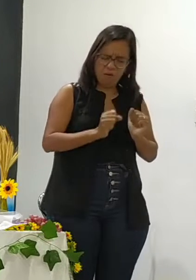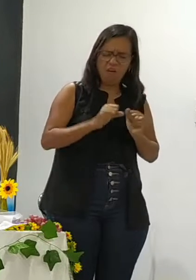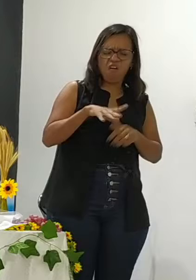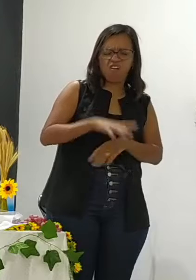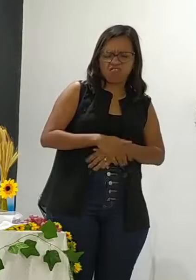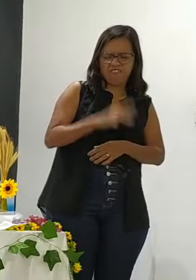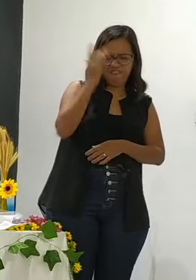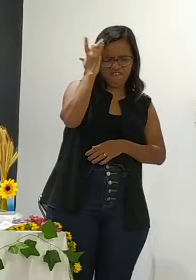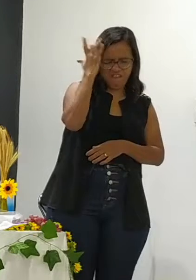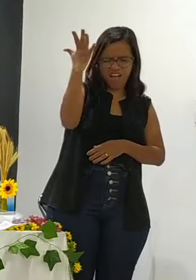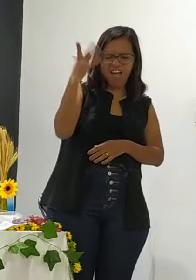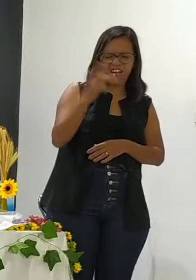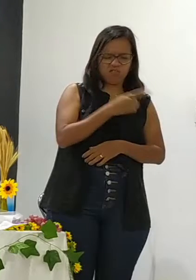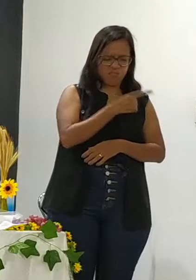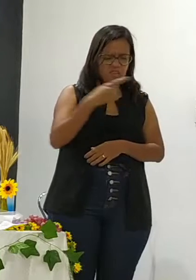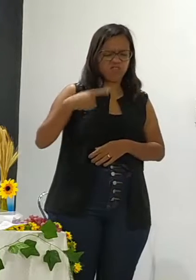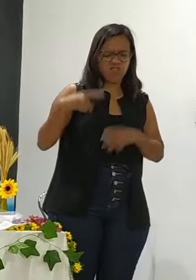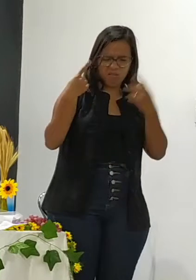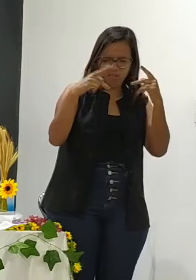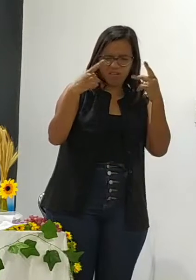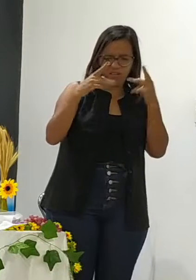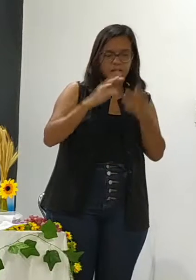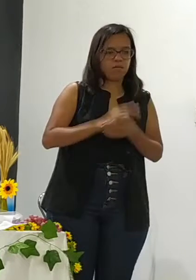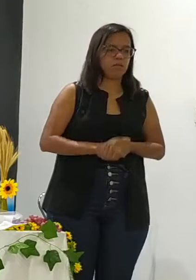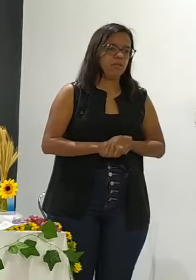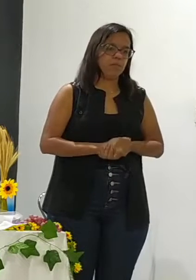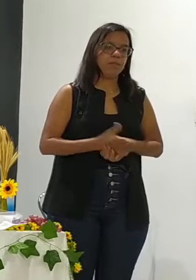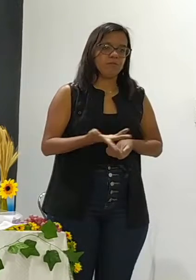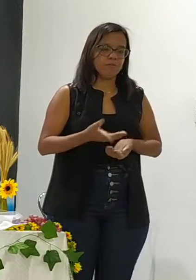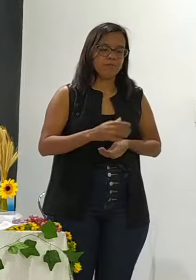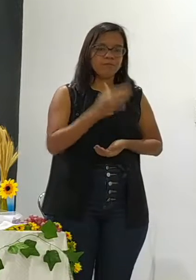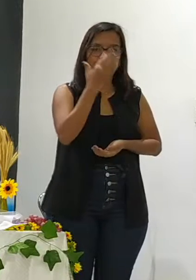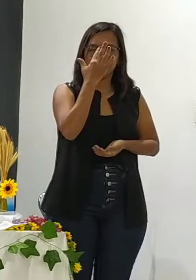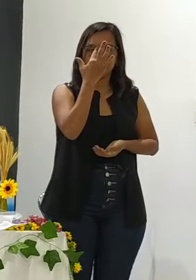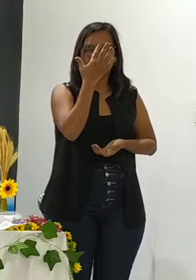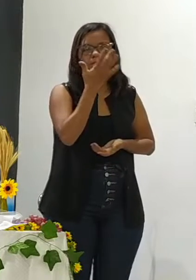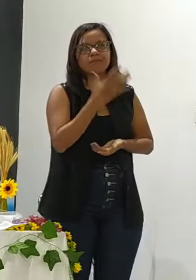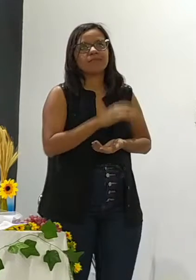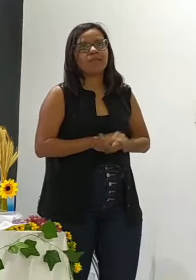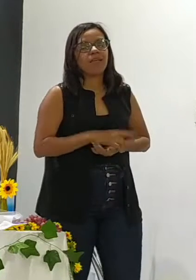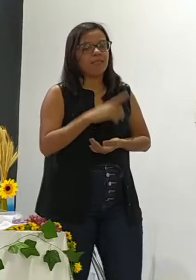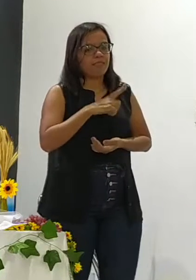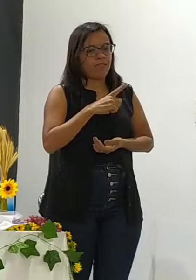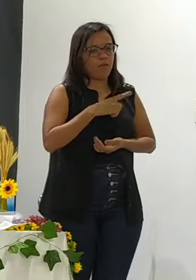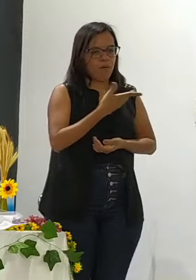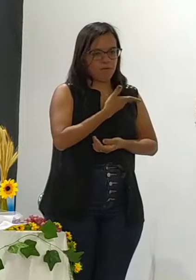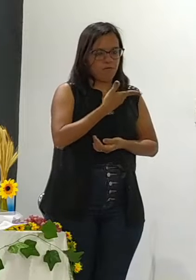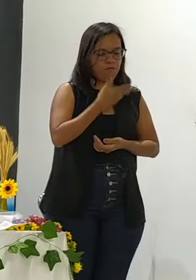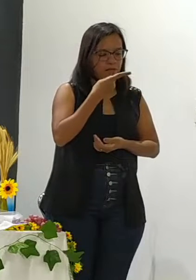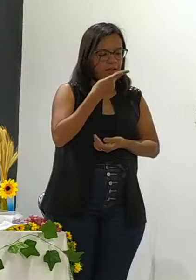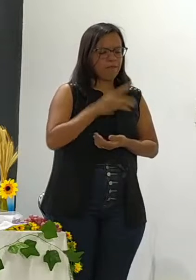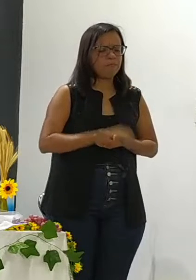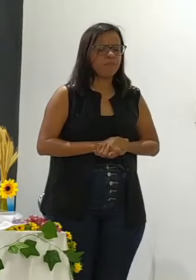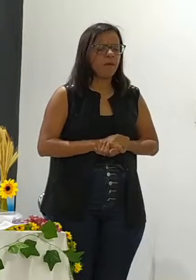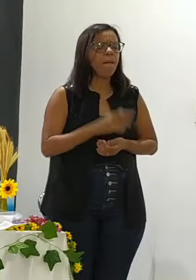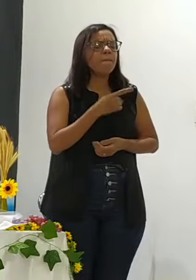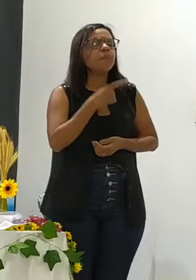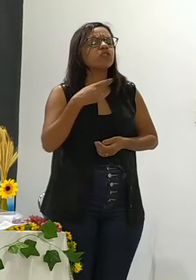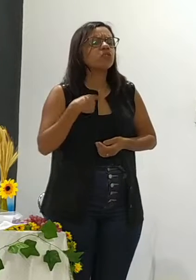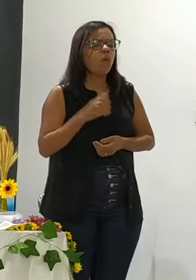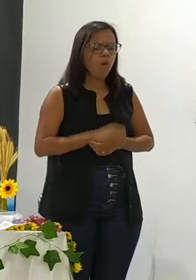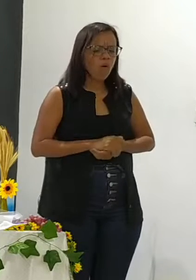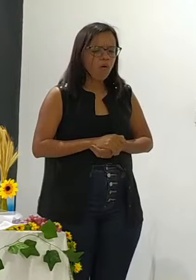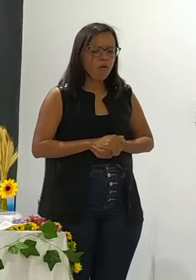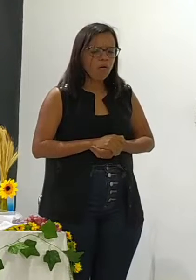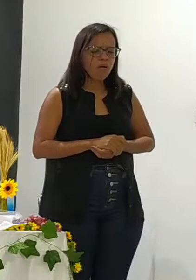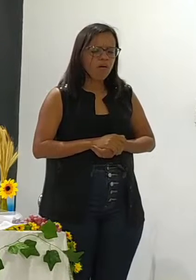você pode. Tem um rapaz lá que trabalha comigo, ele é evangélico, ele falou para mim assim: pastor, para